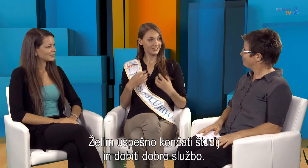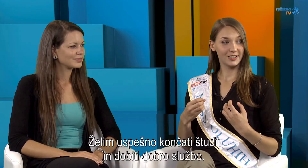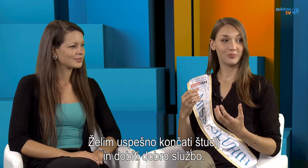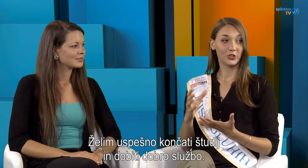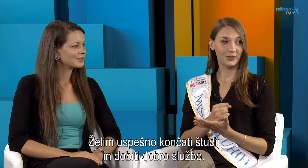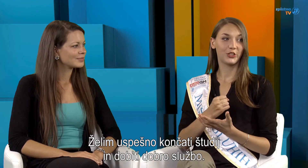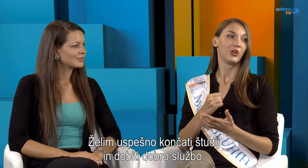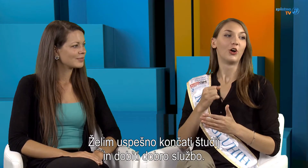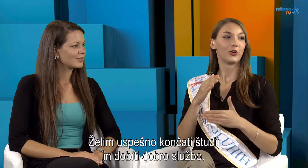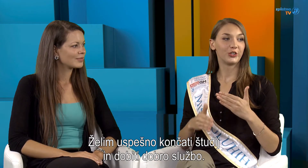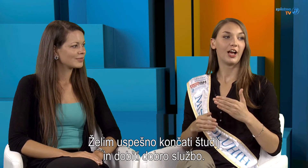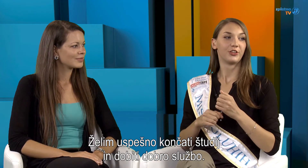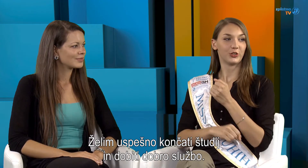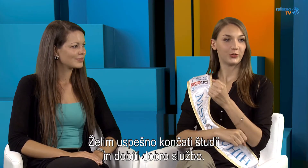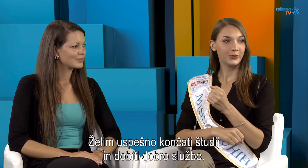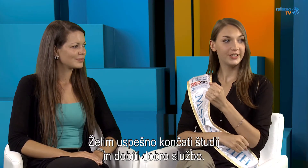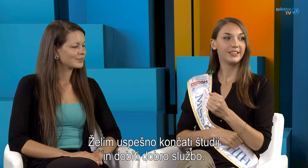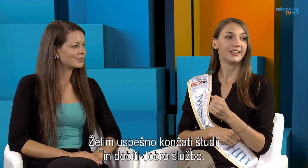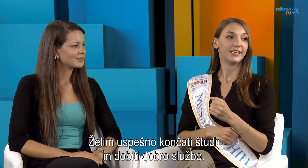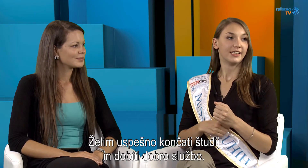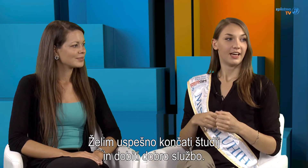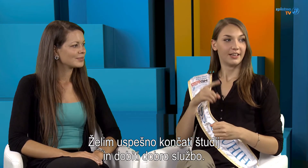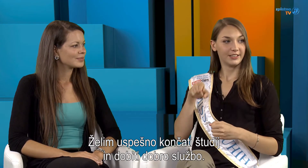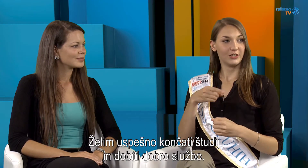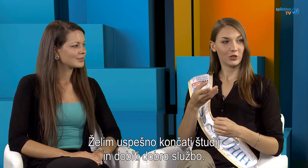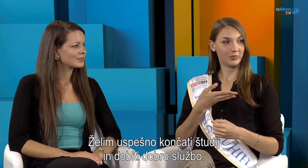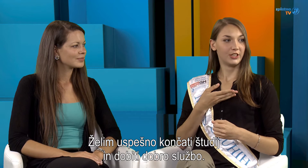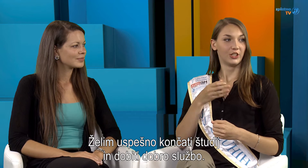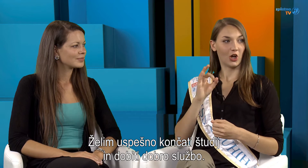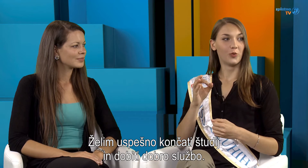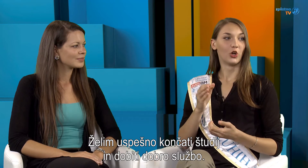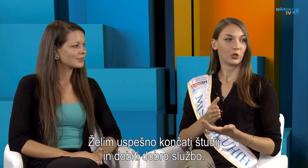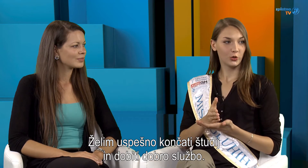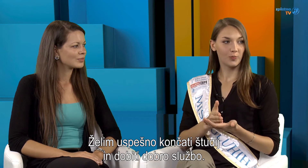Želim uspešno končati študij in dobiti dobro službo.